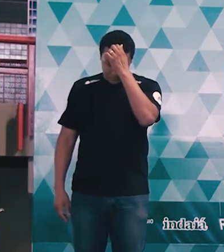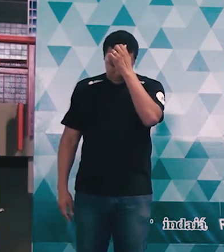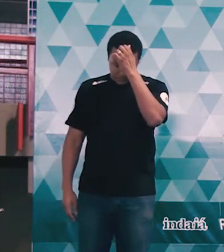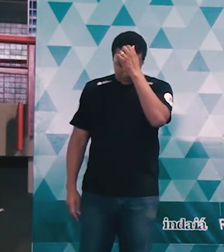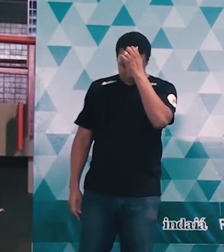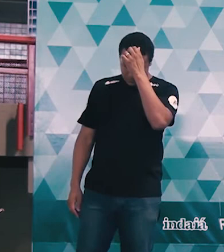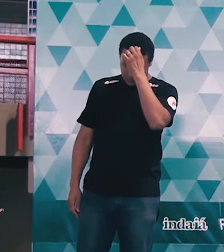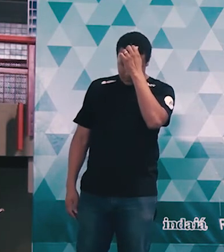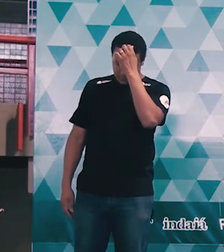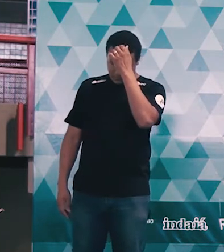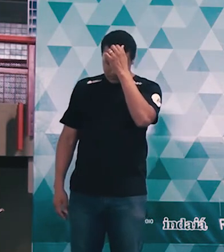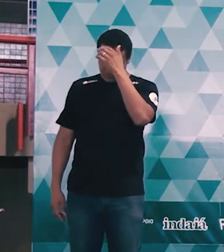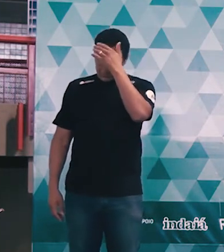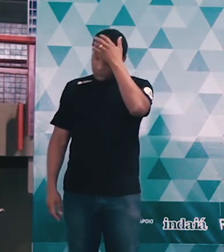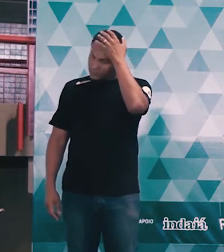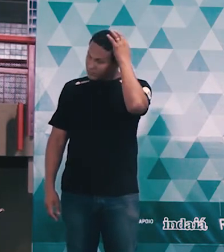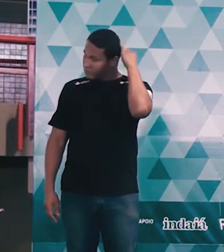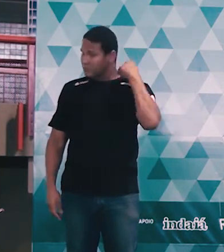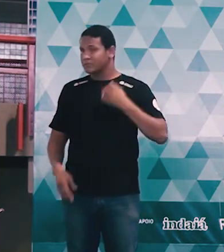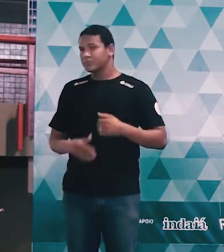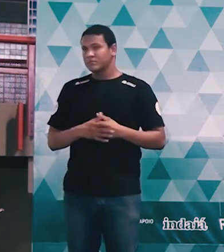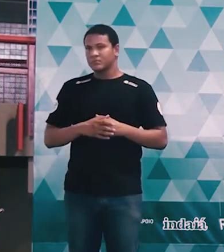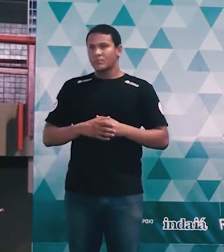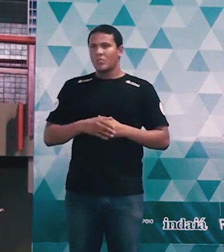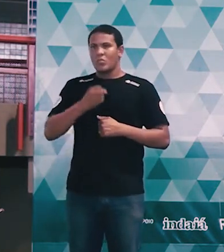Questão de número 5.